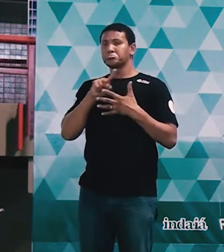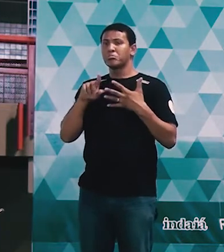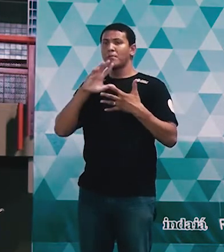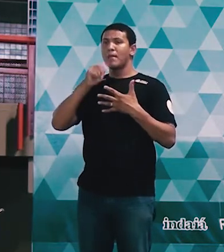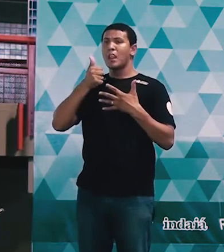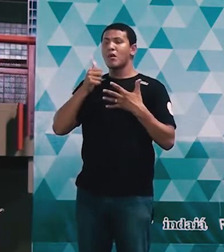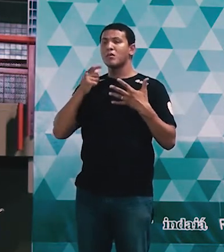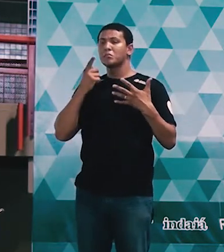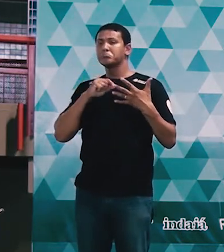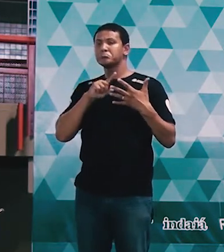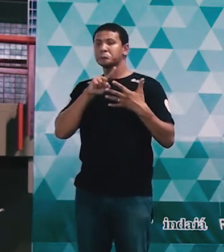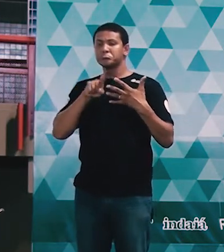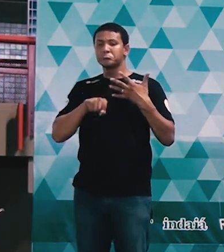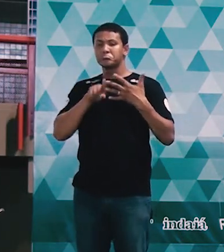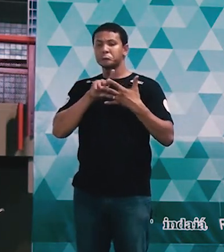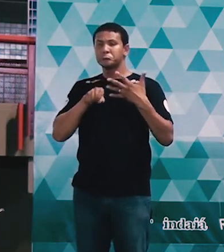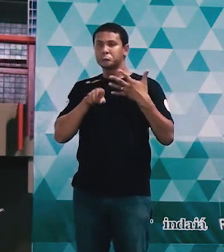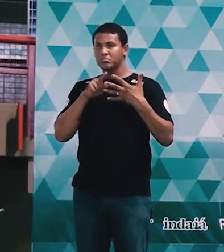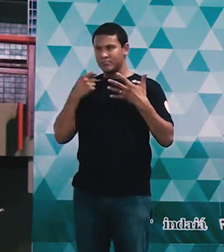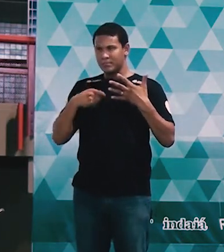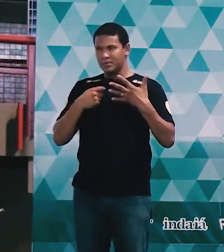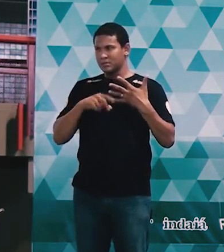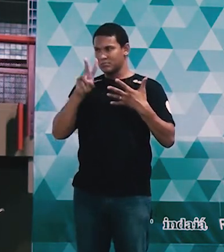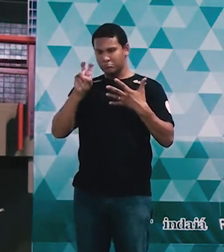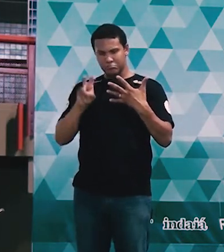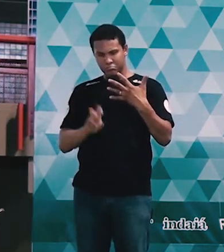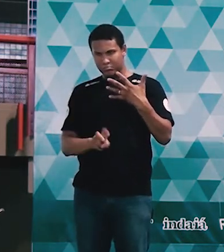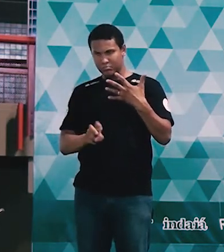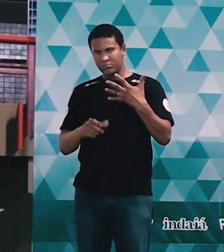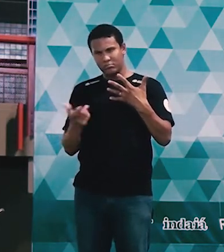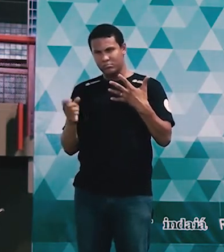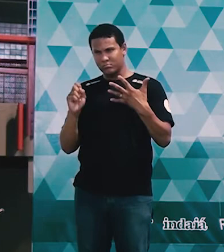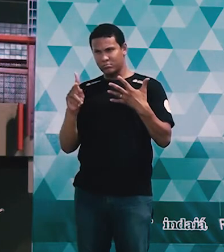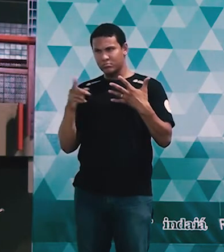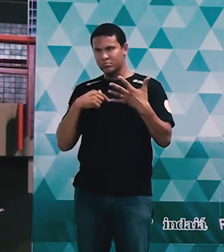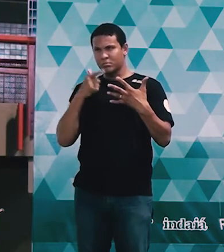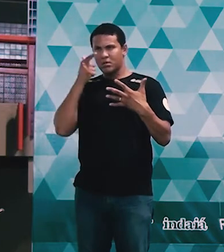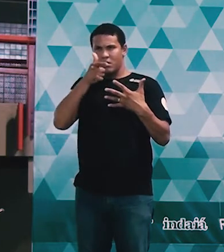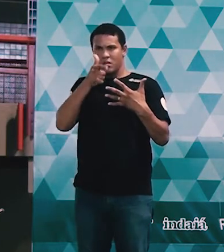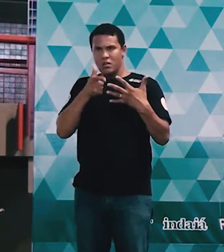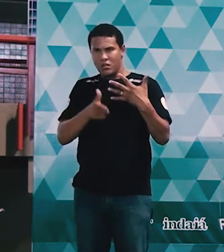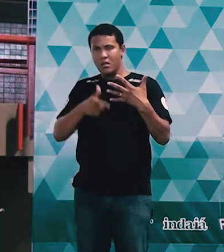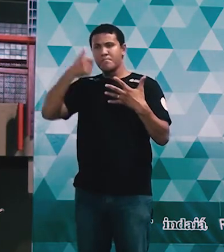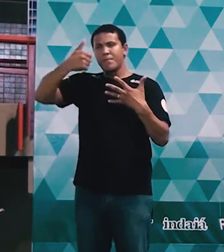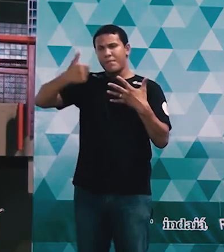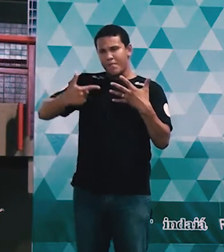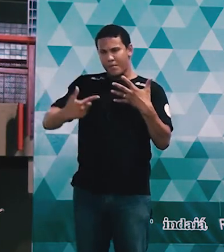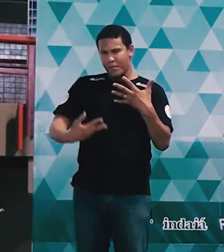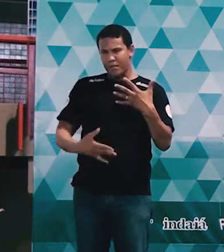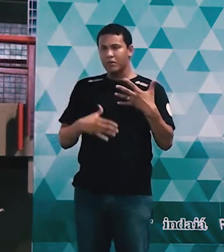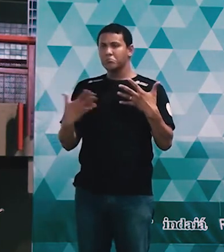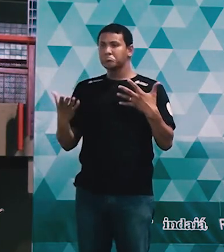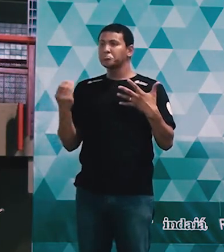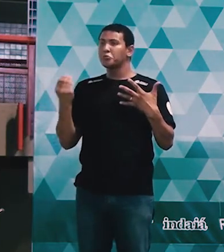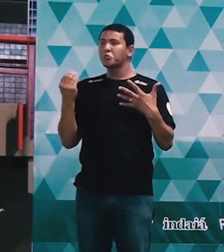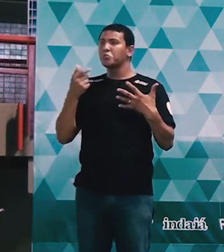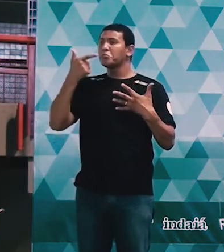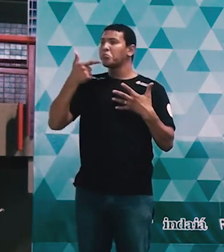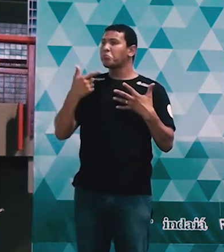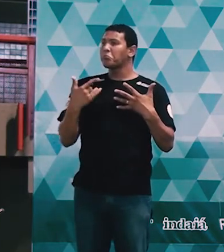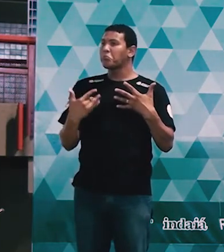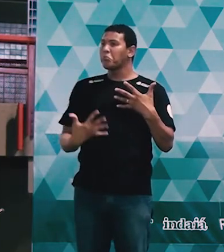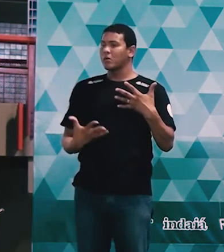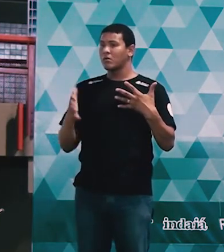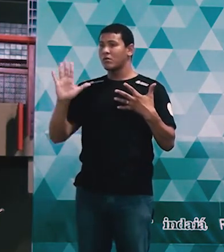que classificar os candidatos? Tenho. Eu preciso classificar os candidatos. E como é que essa classificação vai ser feita? Está faltando a gente acrescentar